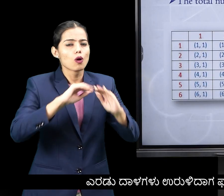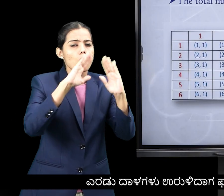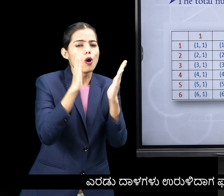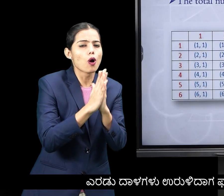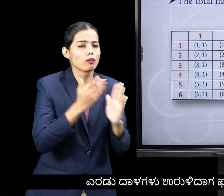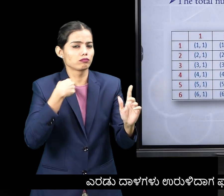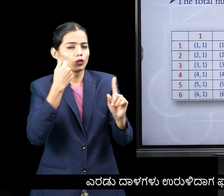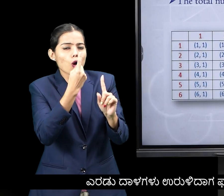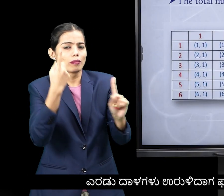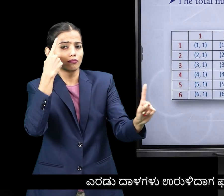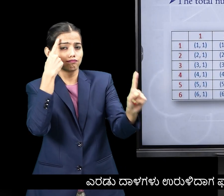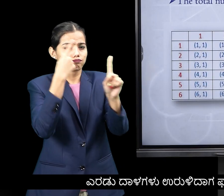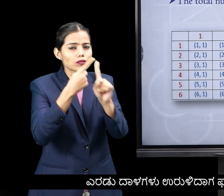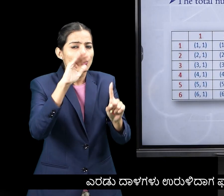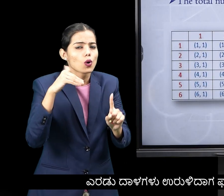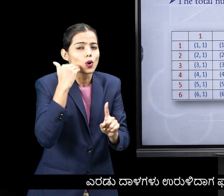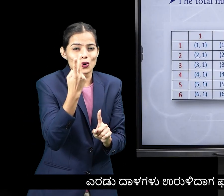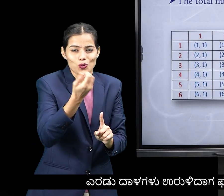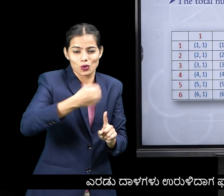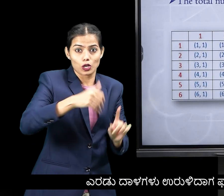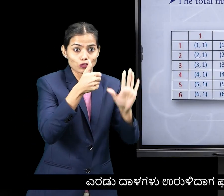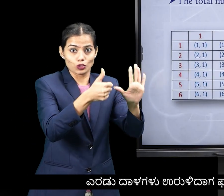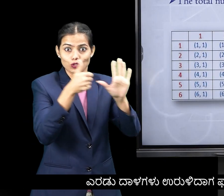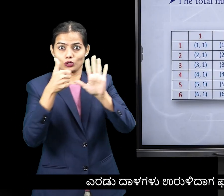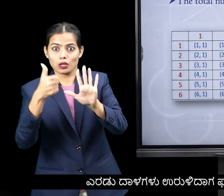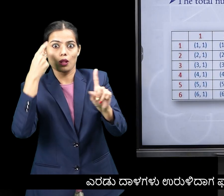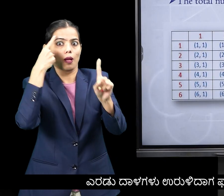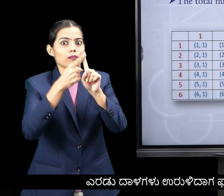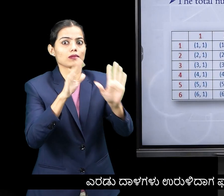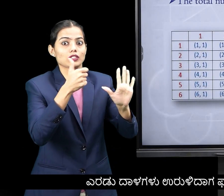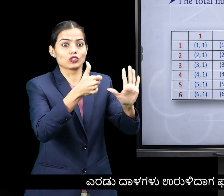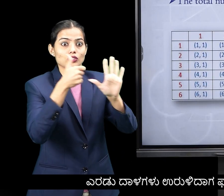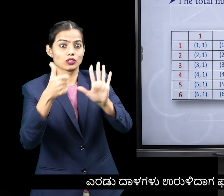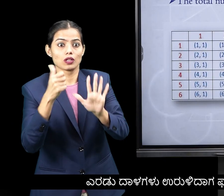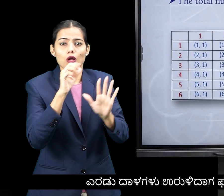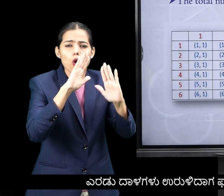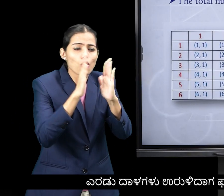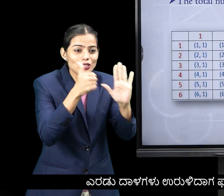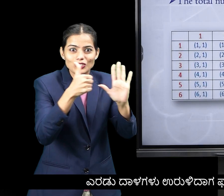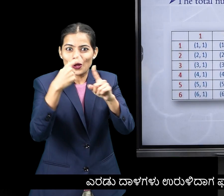ಎರಡು ದಾಳಗಳು ಉರುಳಿದಾಗ ಫಲಿತಾಂಶಗಳ ಒಟ್ಟು ಸಂಖ್ಯೆ ಈಸ್ ಈಕ್ವಲ್ ಟು 6 ಇಂಟು 6 ಈಸ್ ಈಕ್ವಲ್ ಟು 36.